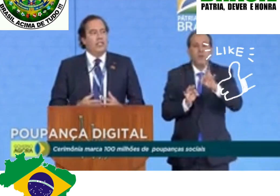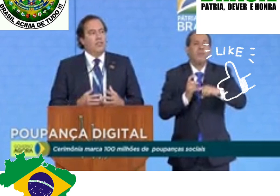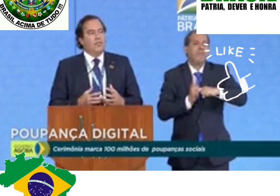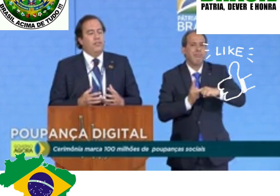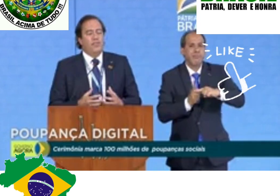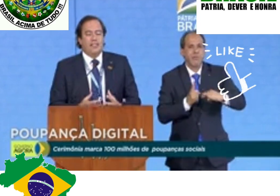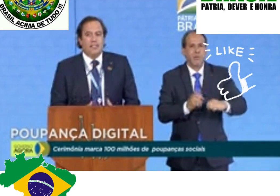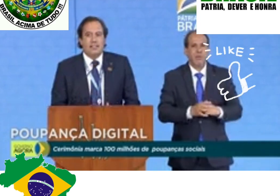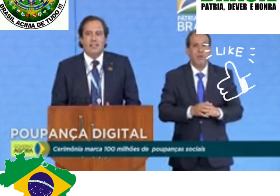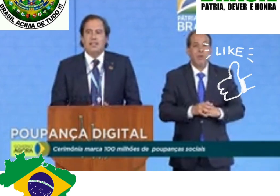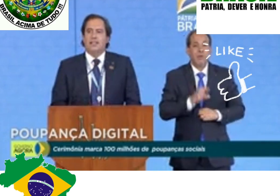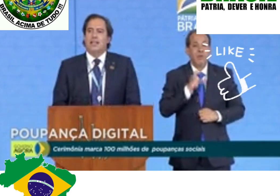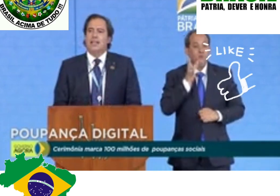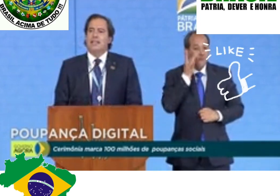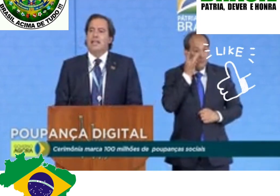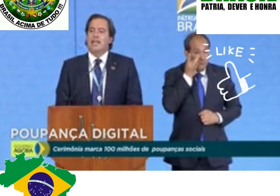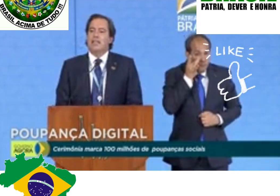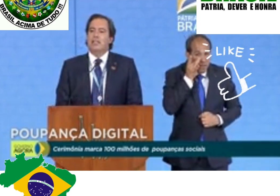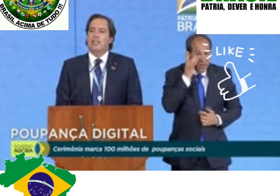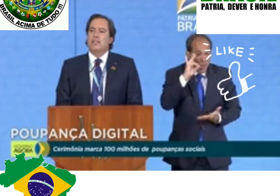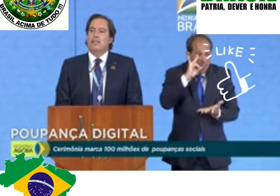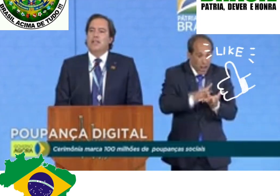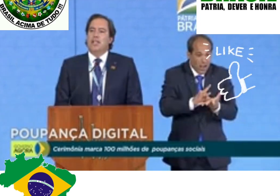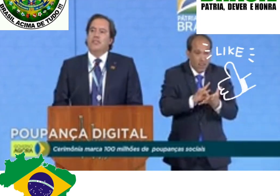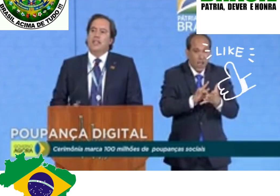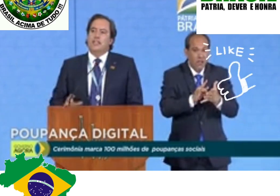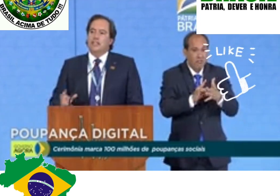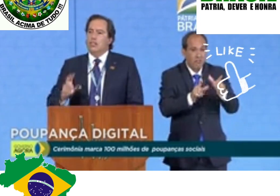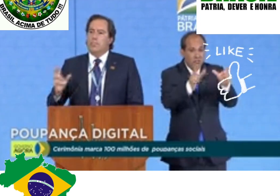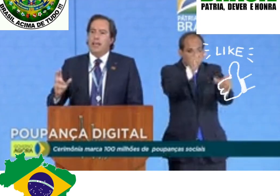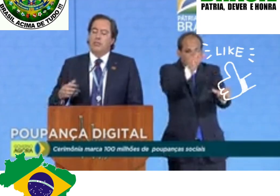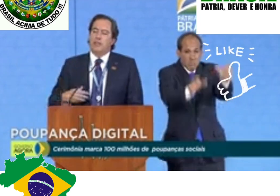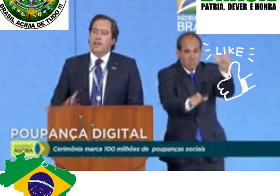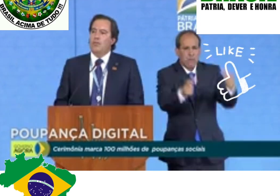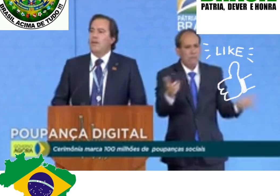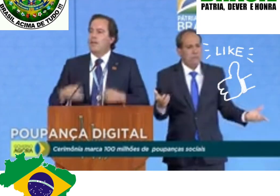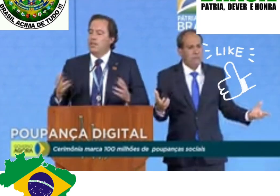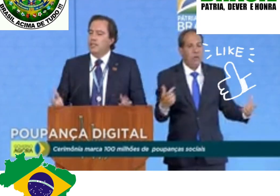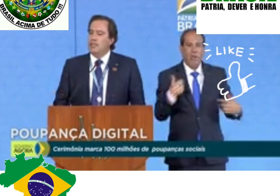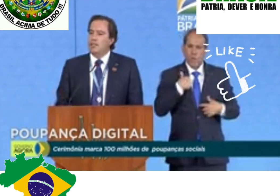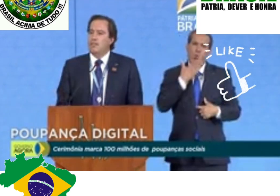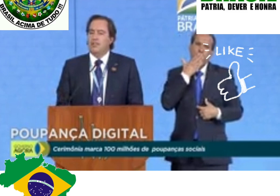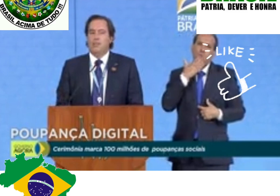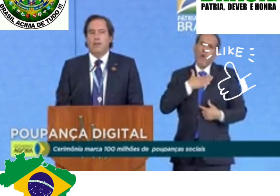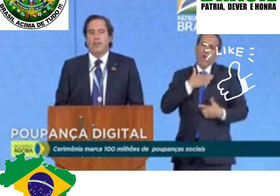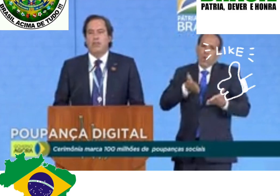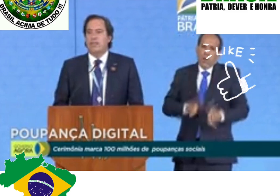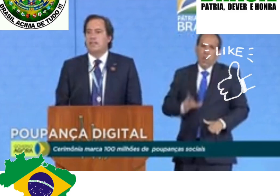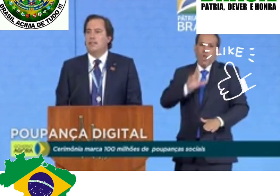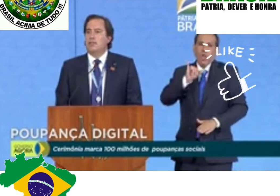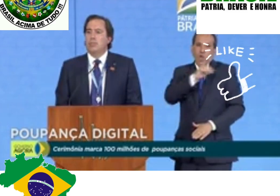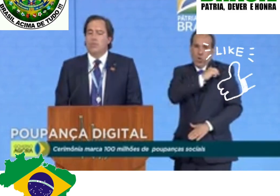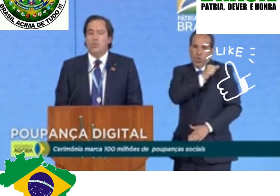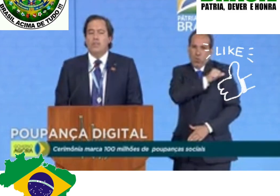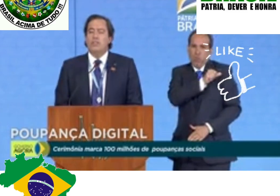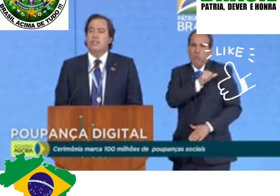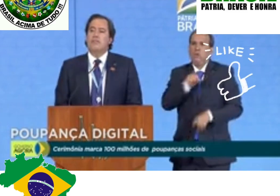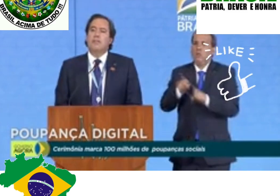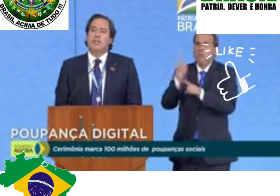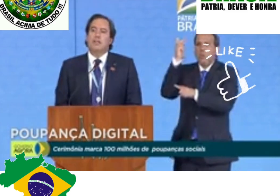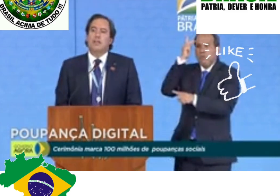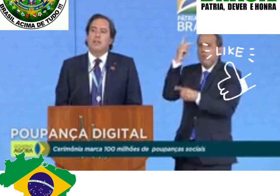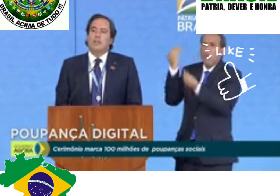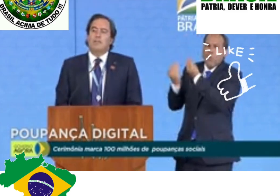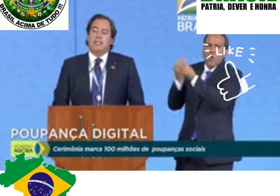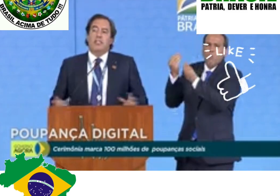quando a gente vivencia essa realidade, às vezes a gente perde. Eu sou carioca, morei 15 anos em São Paulo e estou em Brasília com muito orgulho há 2